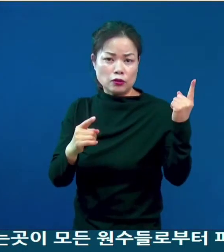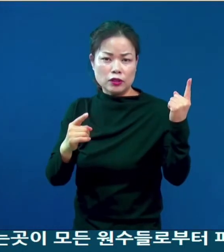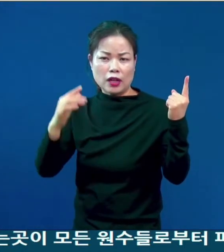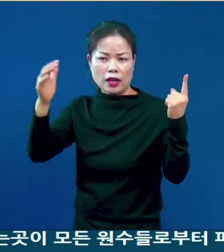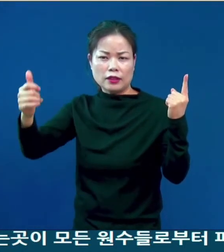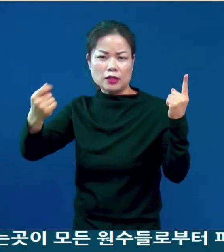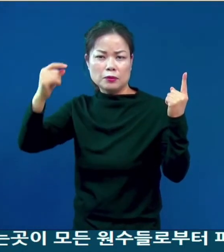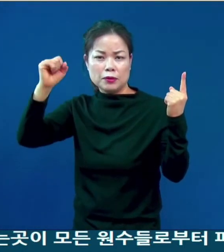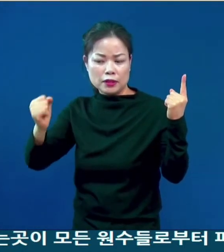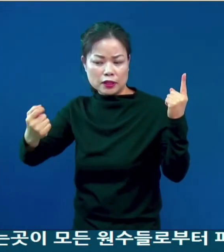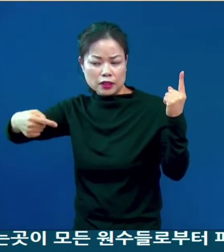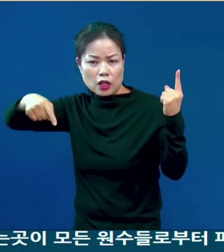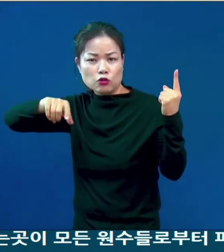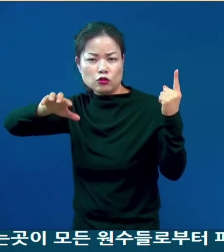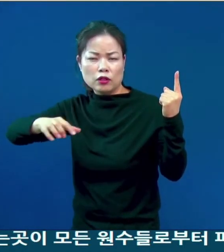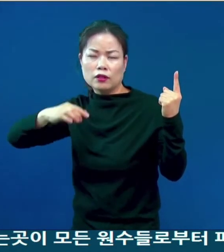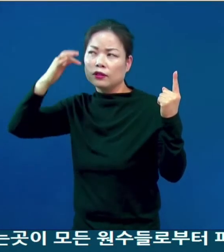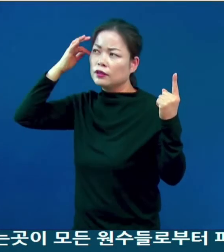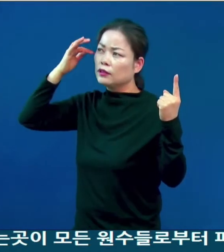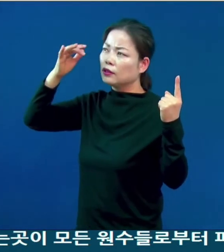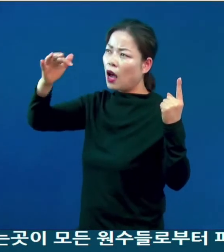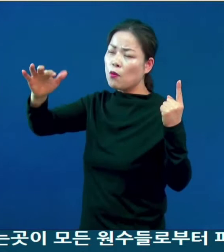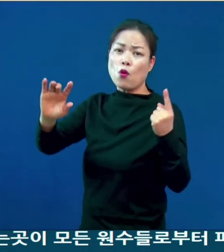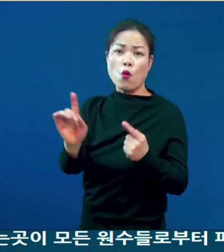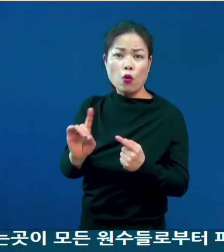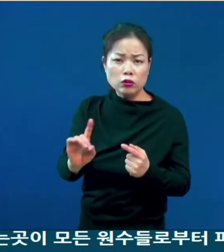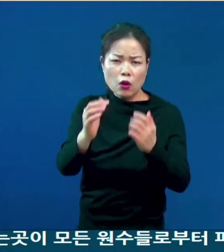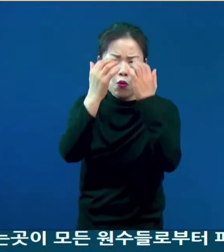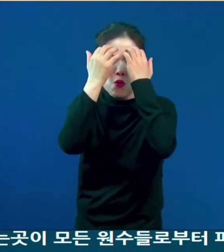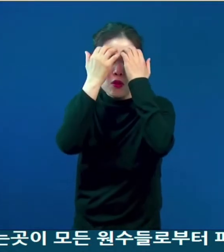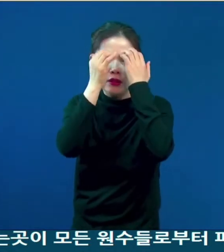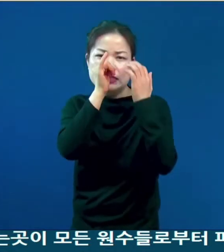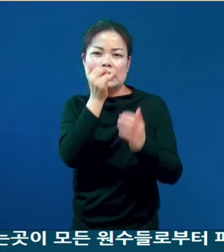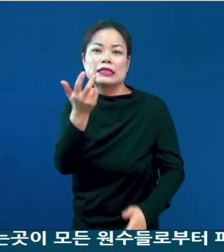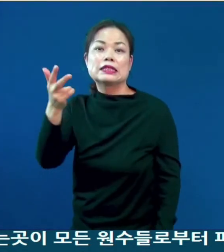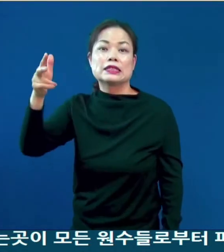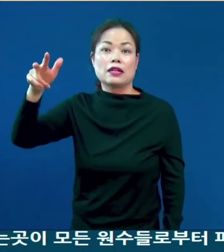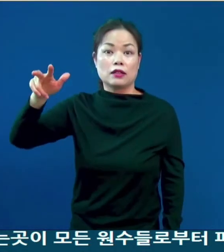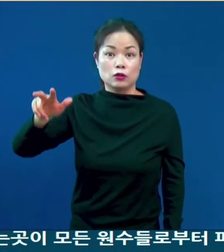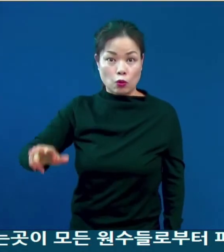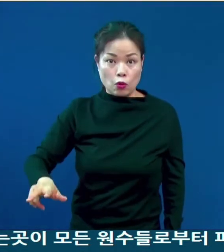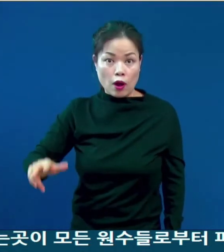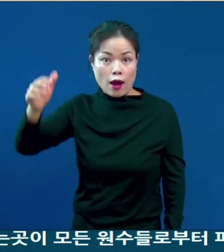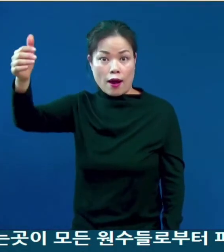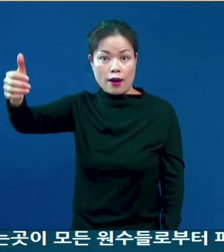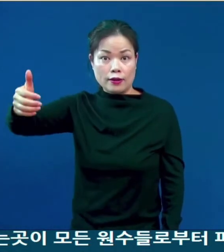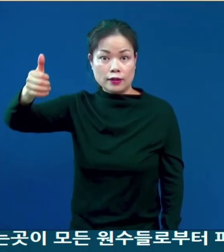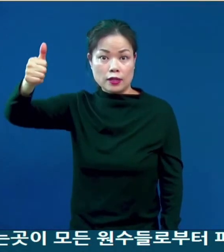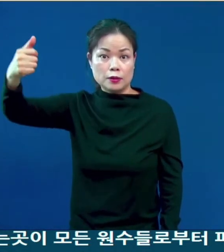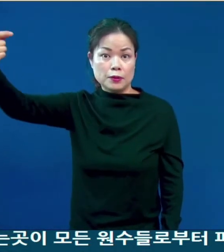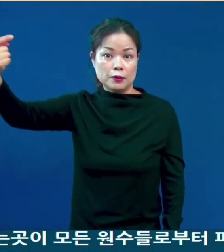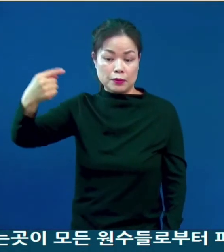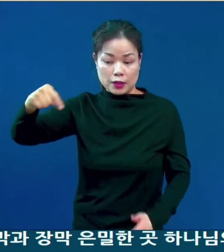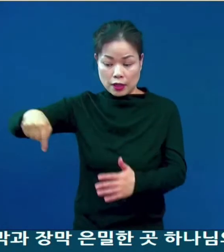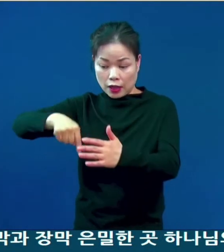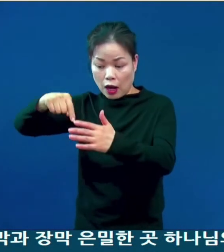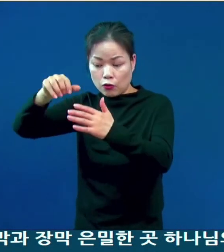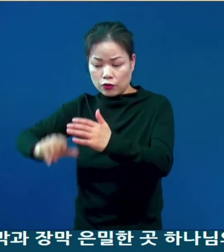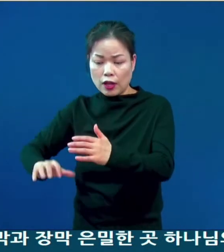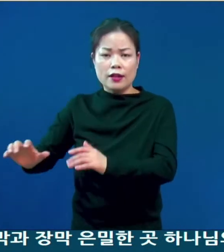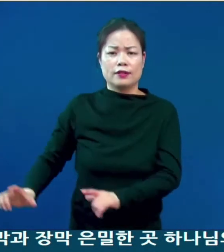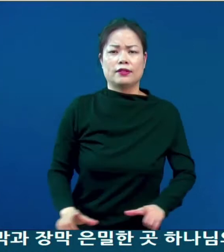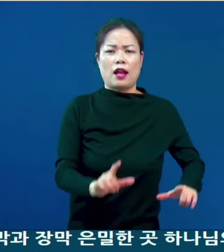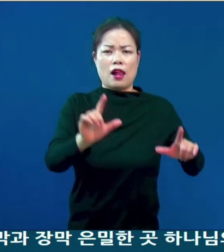임재가 있는 그곳을 사모한 이유는 어떤 환난이 찾아온다고 하더라도 하나님의 임재 가운데